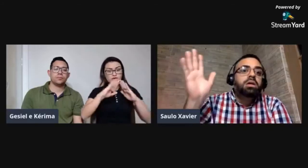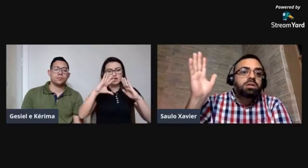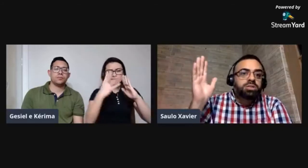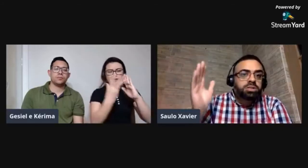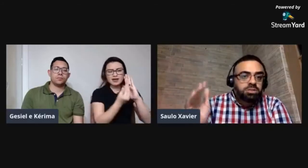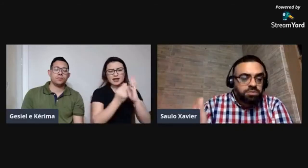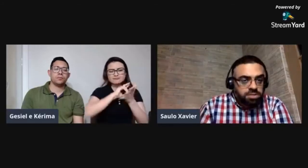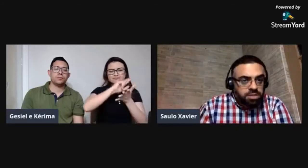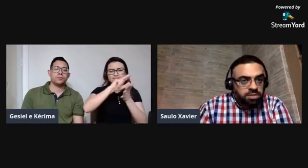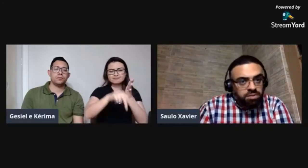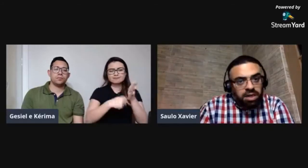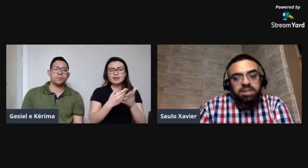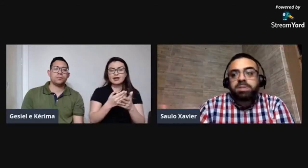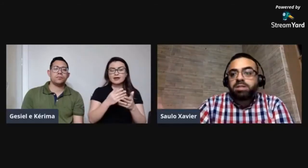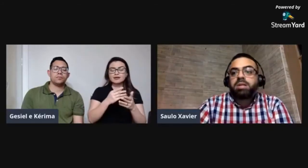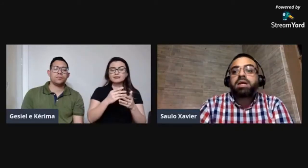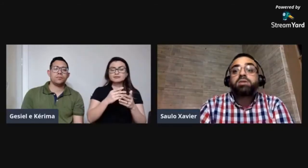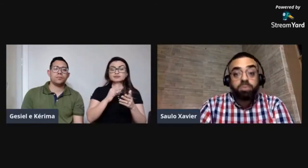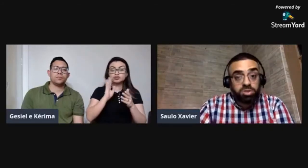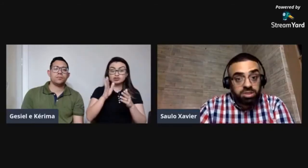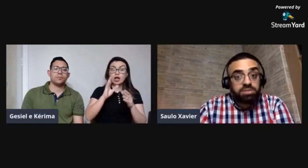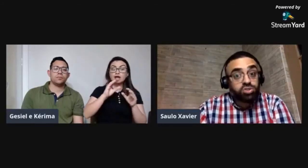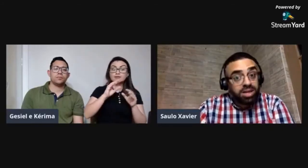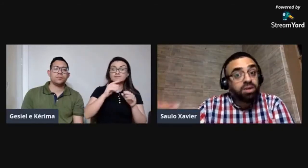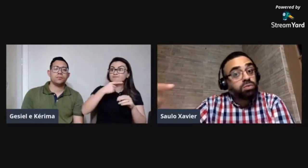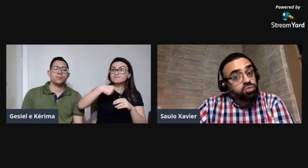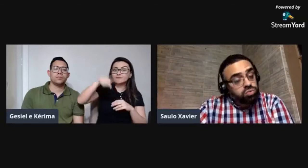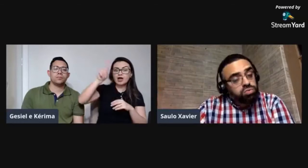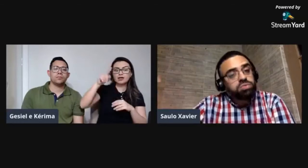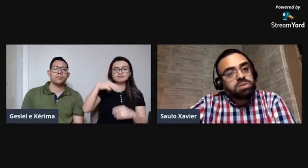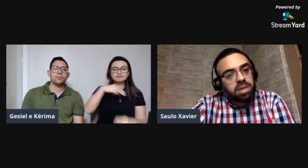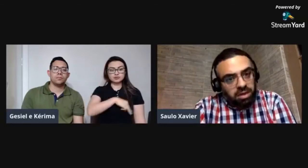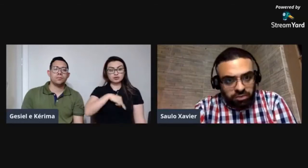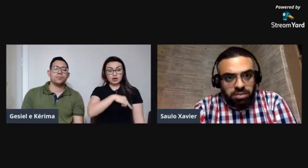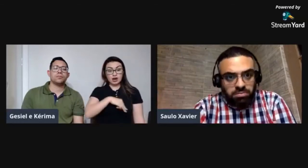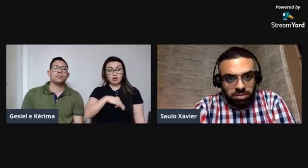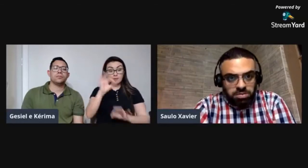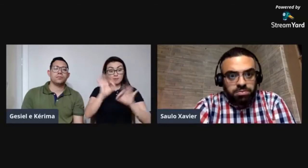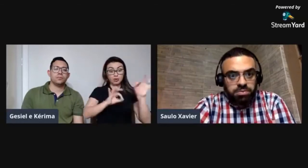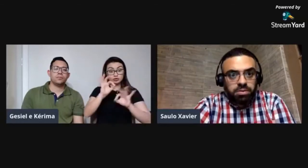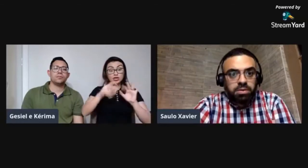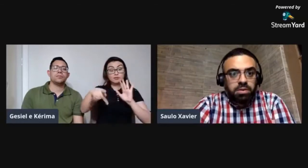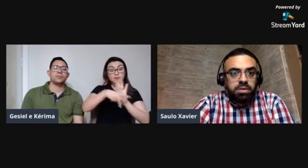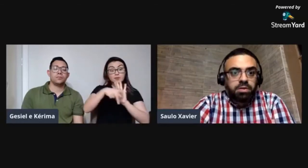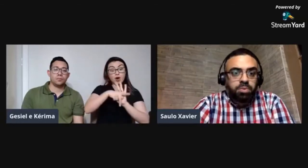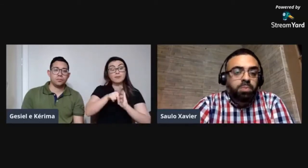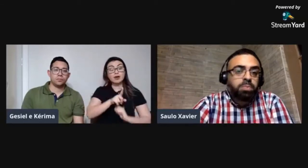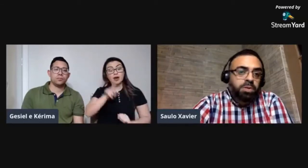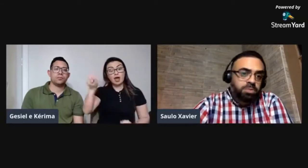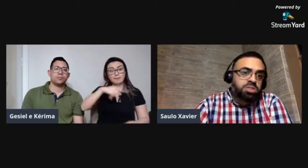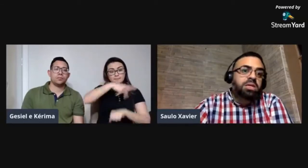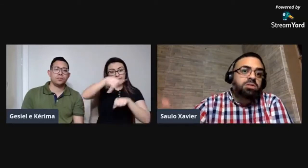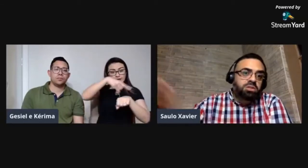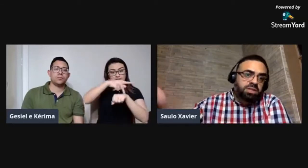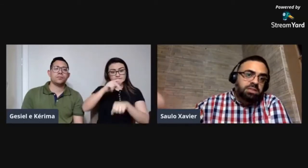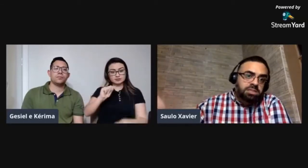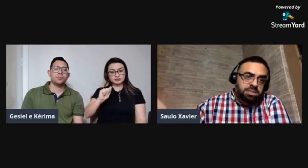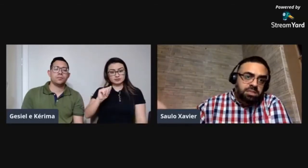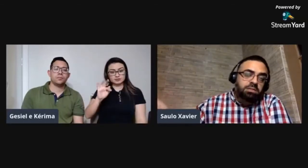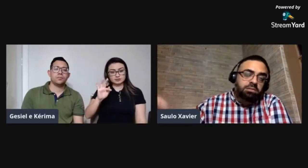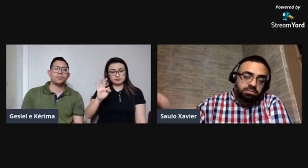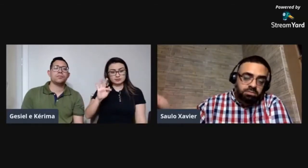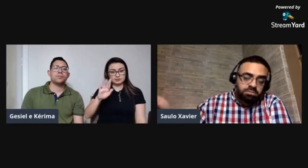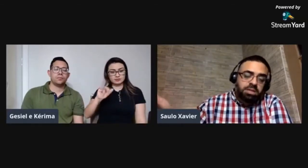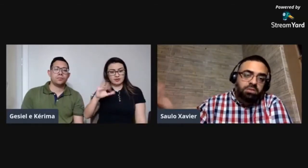hoje gente sendo enviada para trabalhar com projetos já com surdos na África mesmo. O próprio Ministério